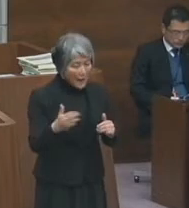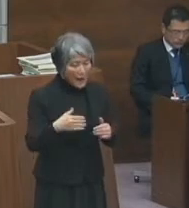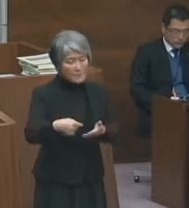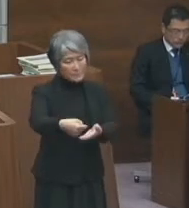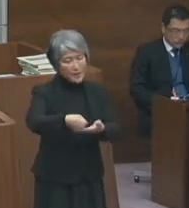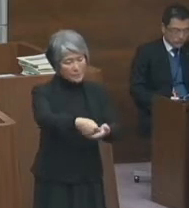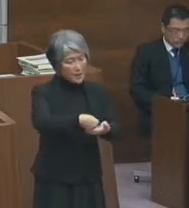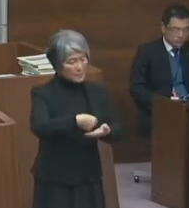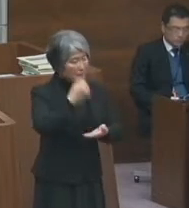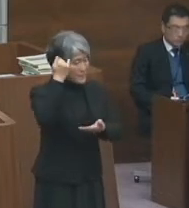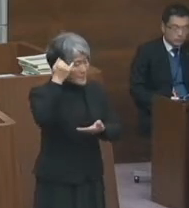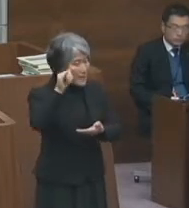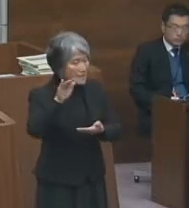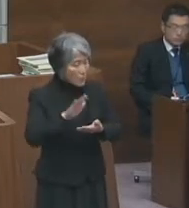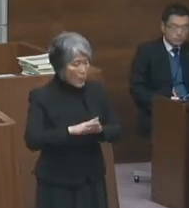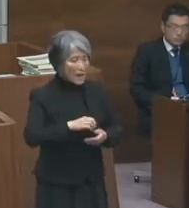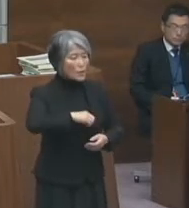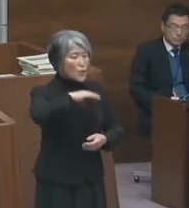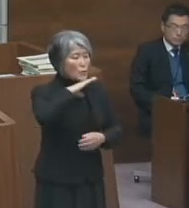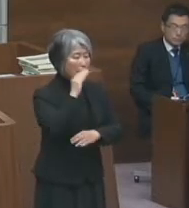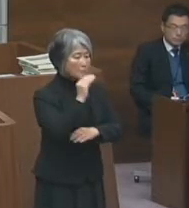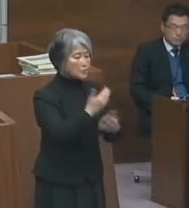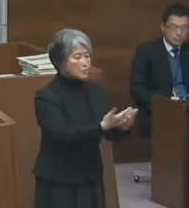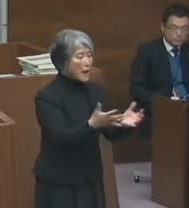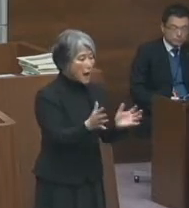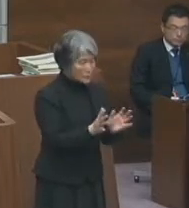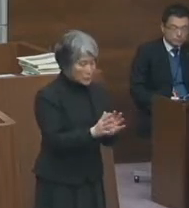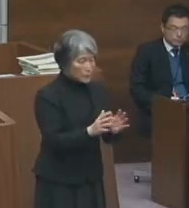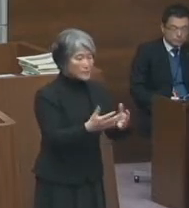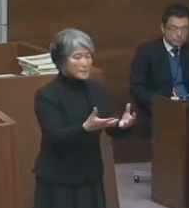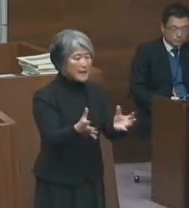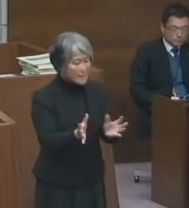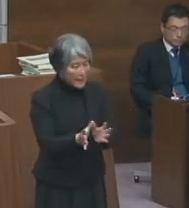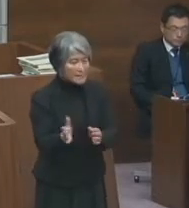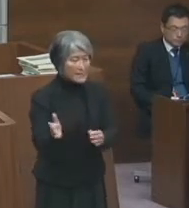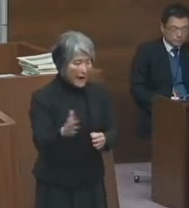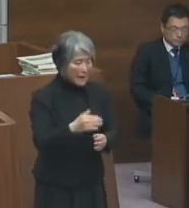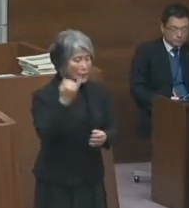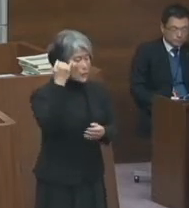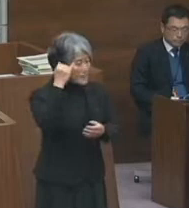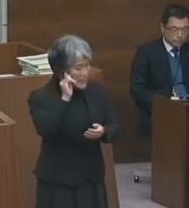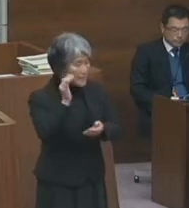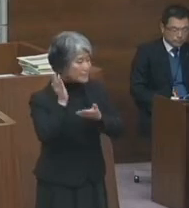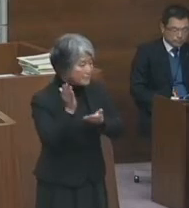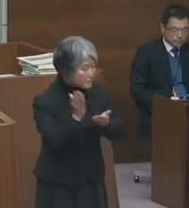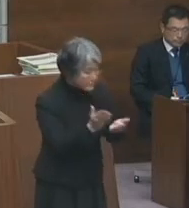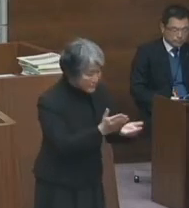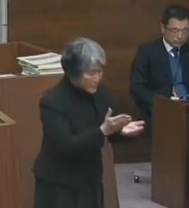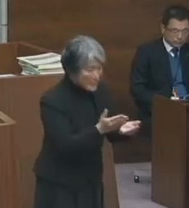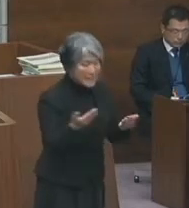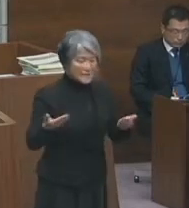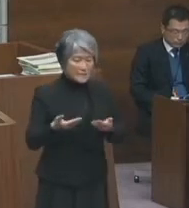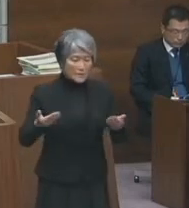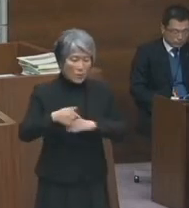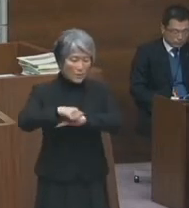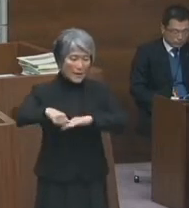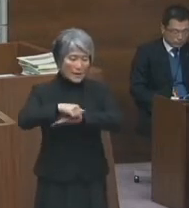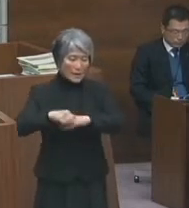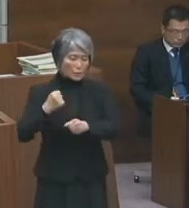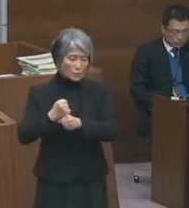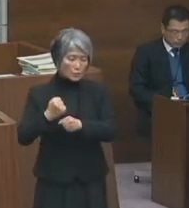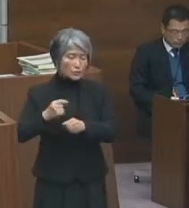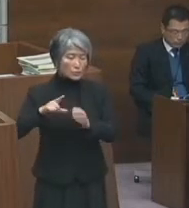見に加え、高年クラブなどの高齢者団体からの意見聴取や、事業計画策定時の市民意識調査など